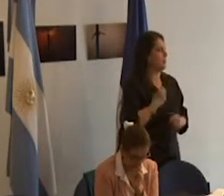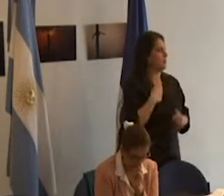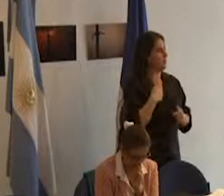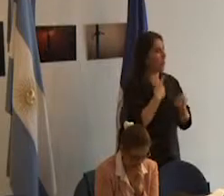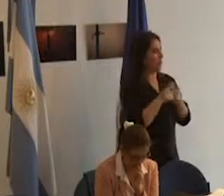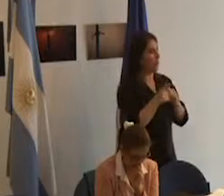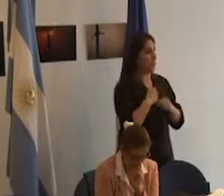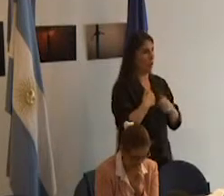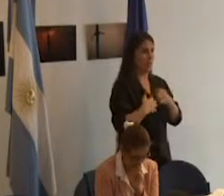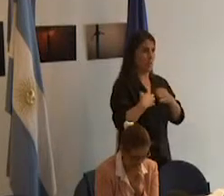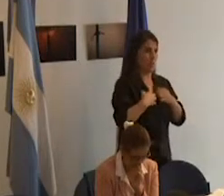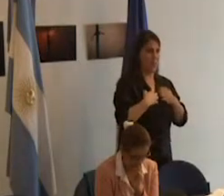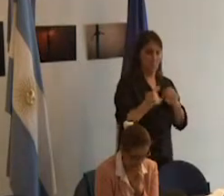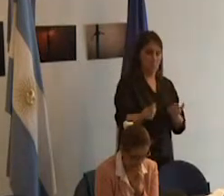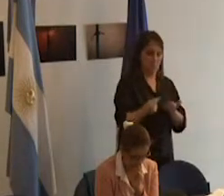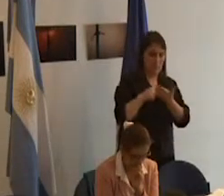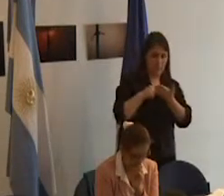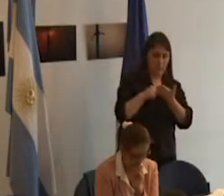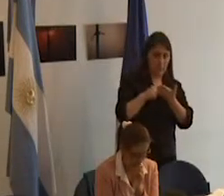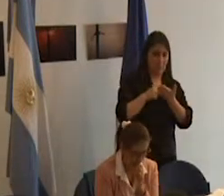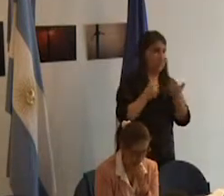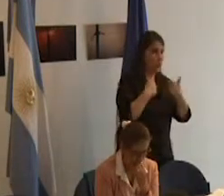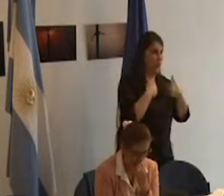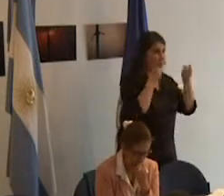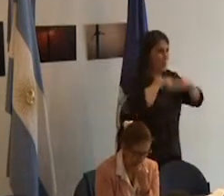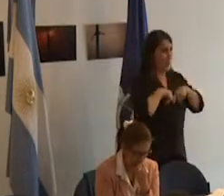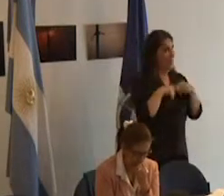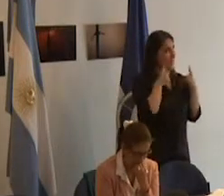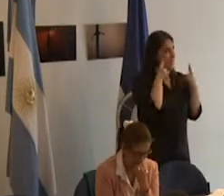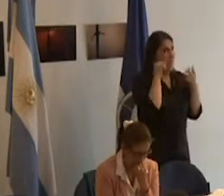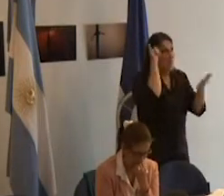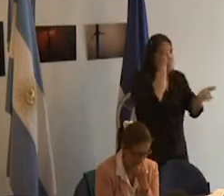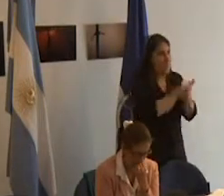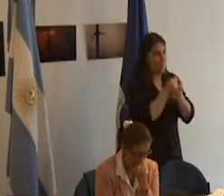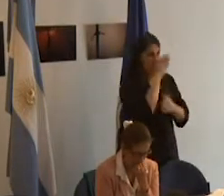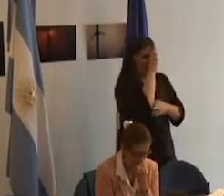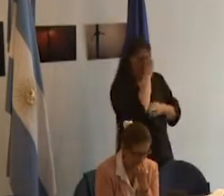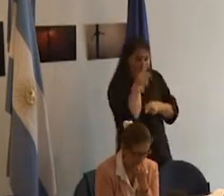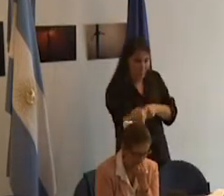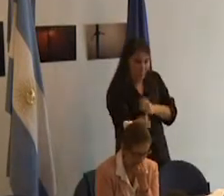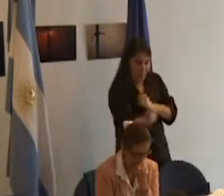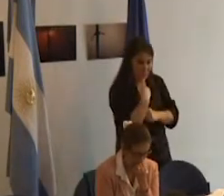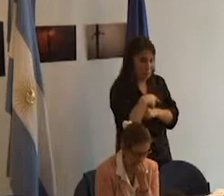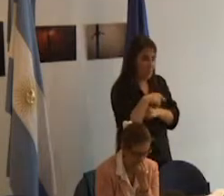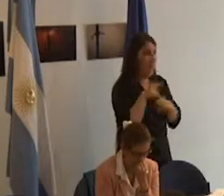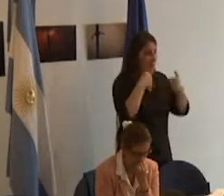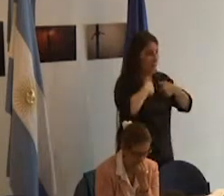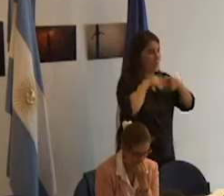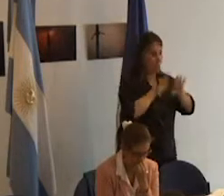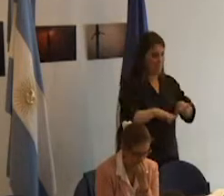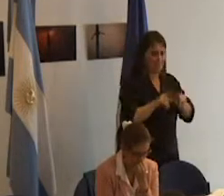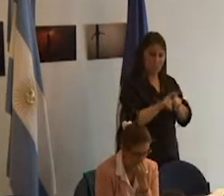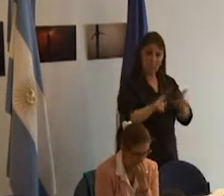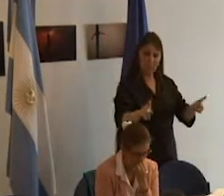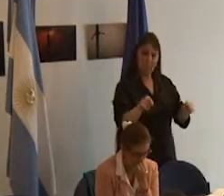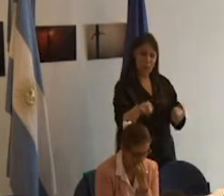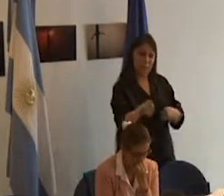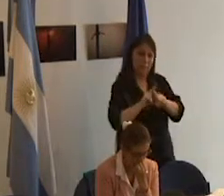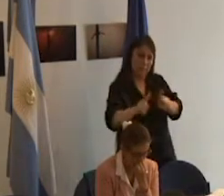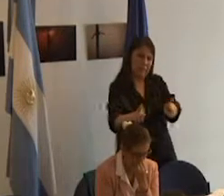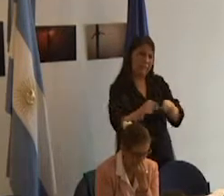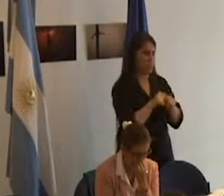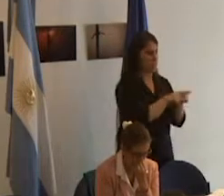inquieta porque a mí también me problematiza mucho esa esa diferenciación. Sin embargo,